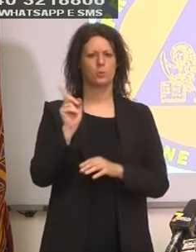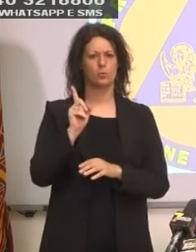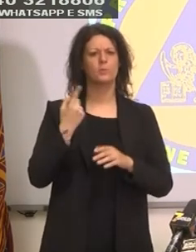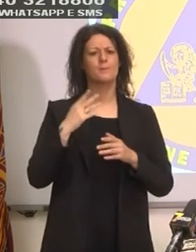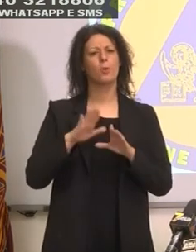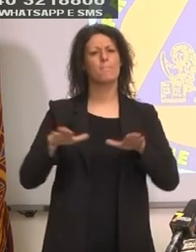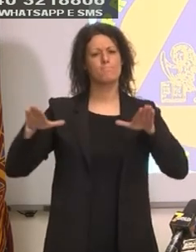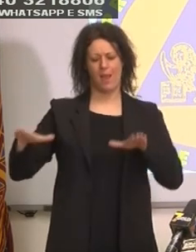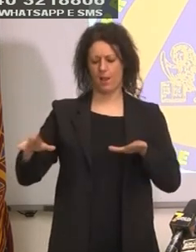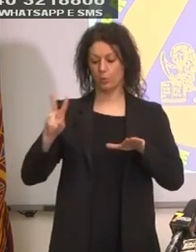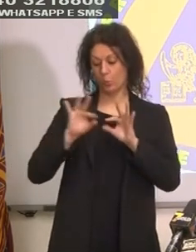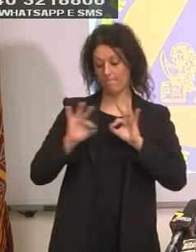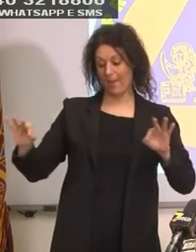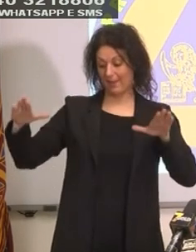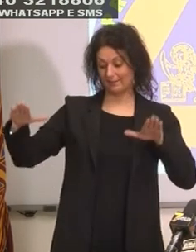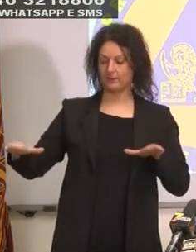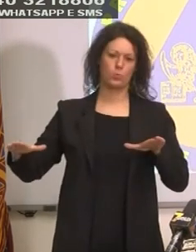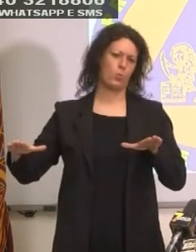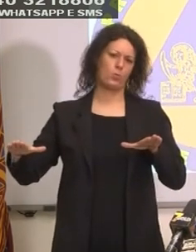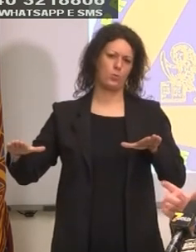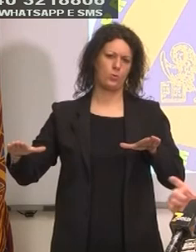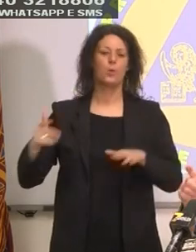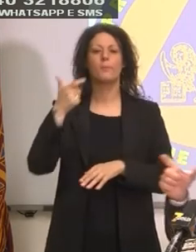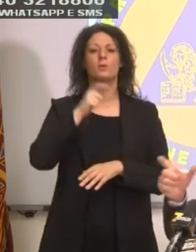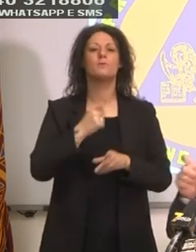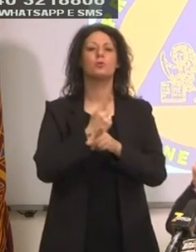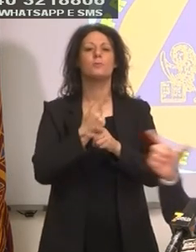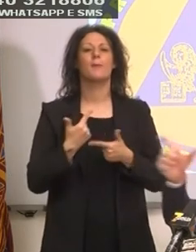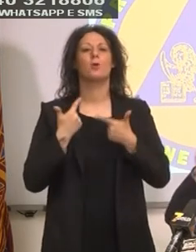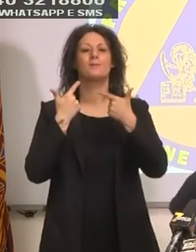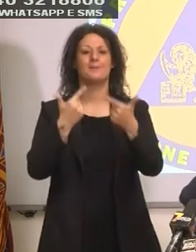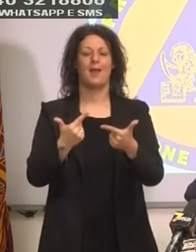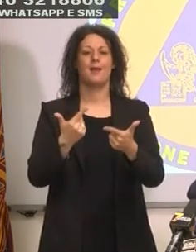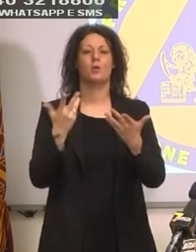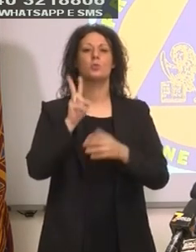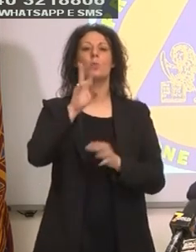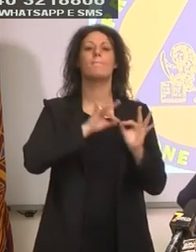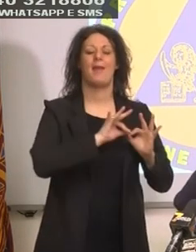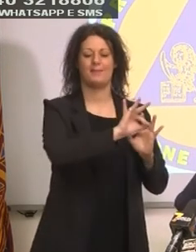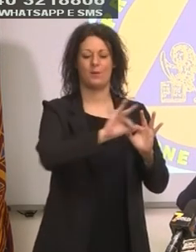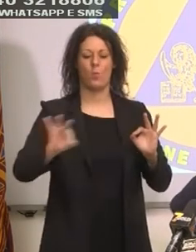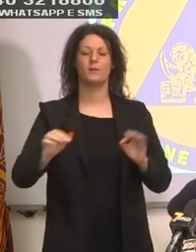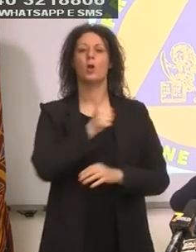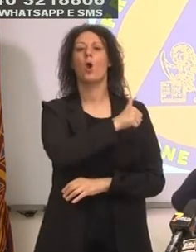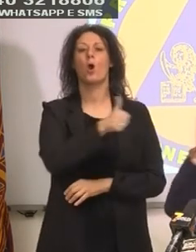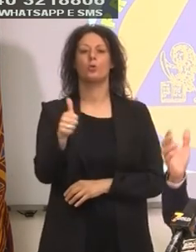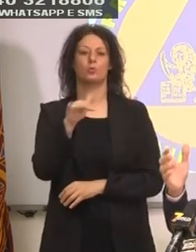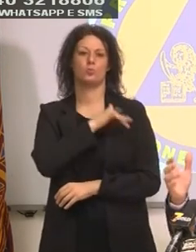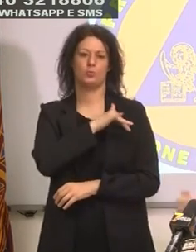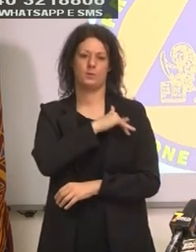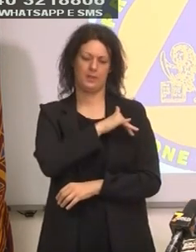garantiamo 2 metri quadrati a bimbo vuol dire che non è che possiamo dare 2 metri da banco a banco, perché se no ci sono più 2 metri quadrati,